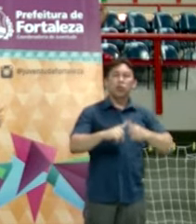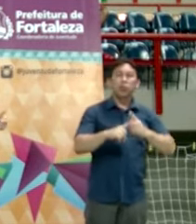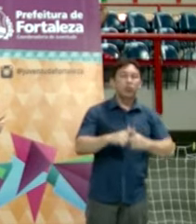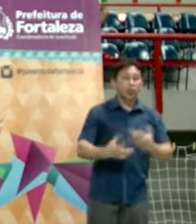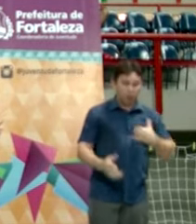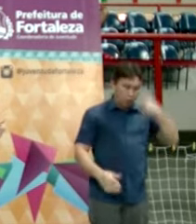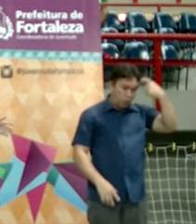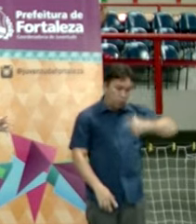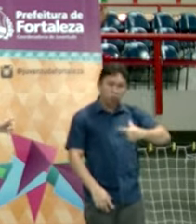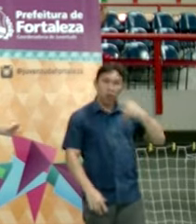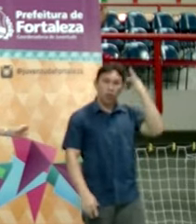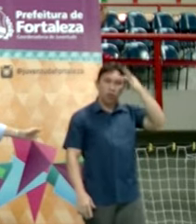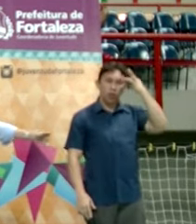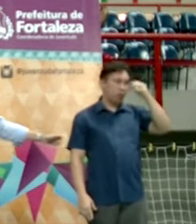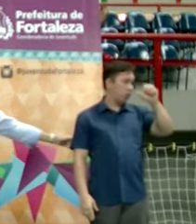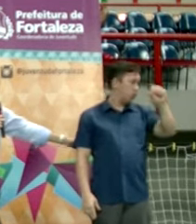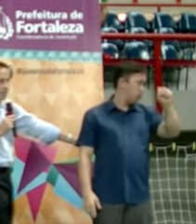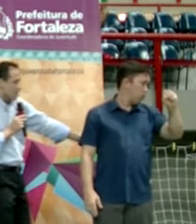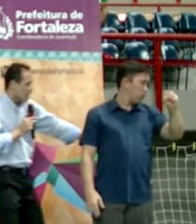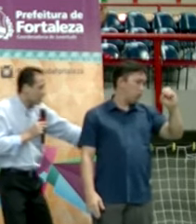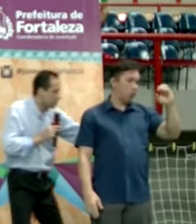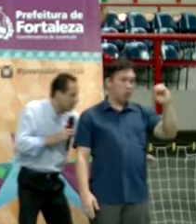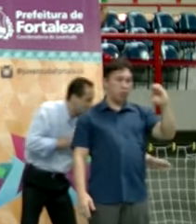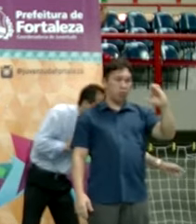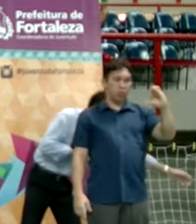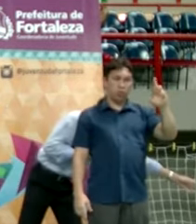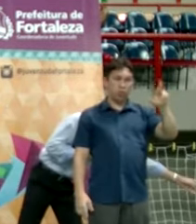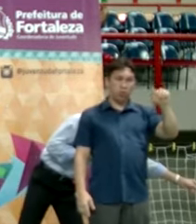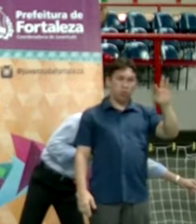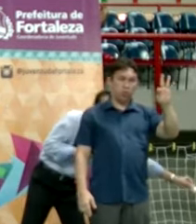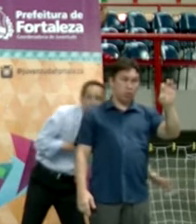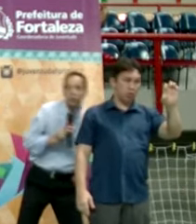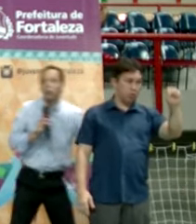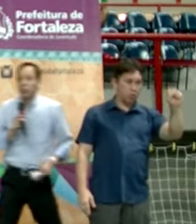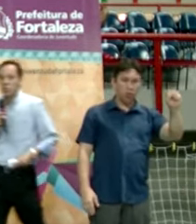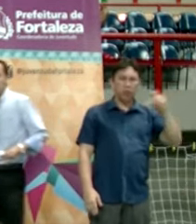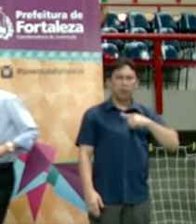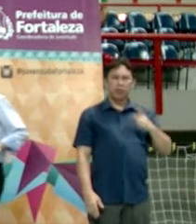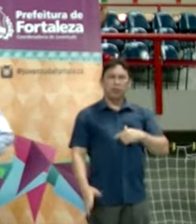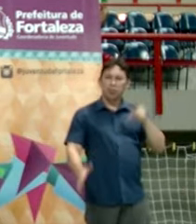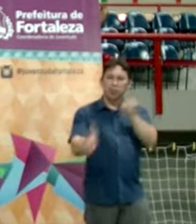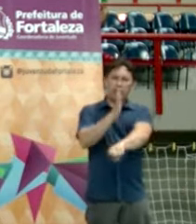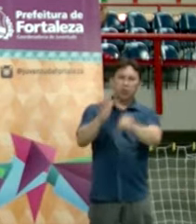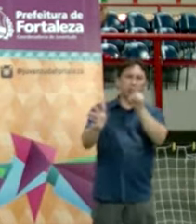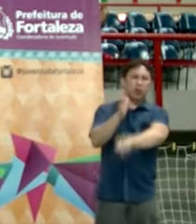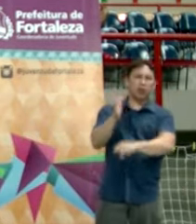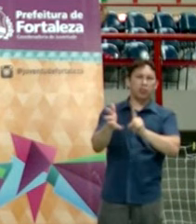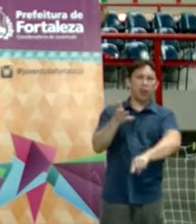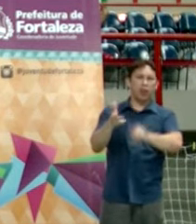que o Sócrates fazia? O Sócrates estabelecia uma série de questões